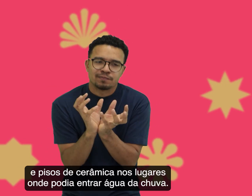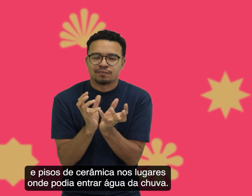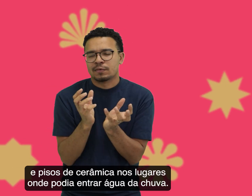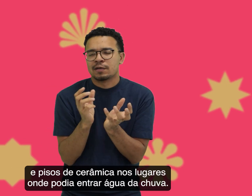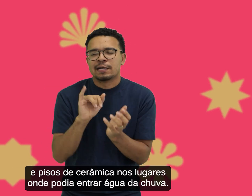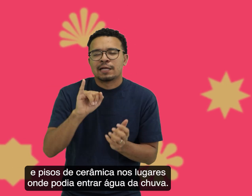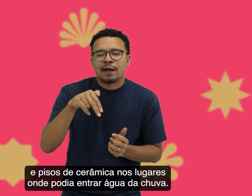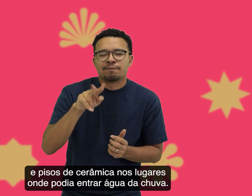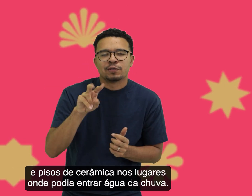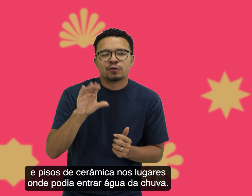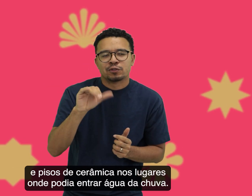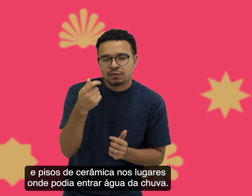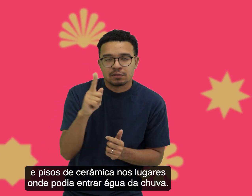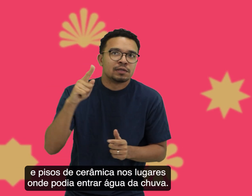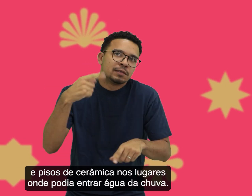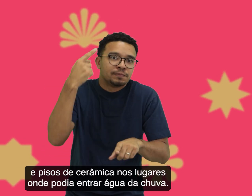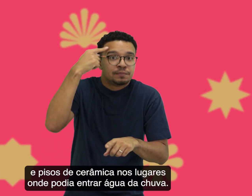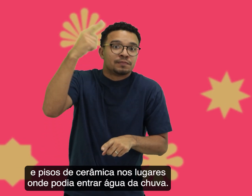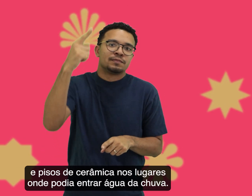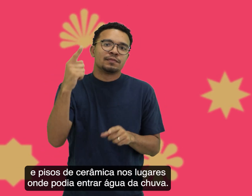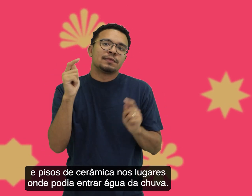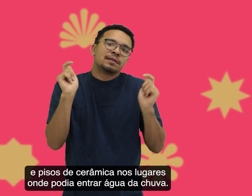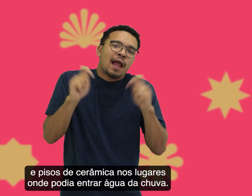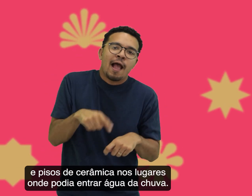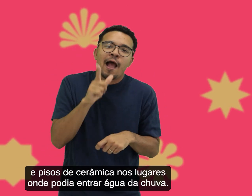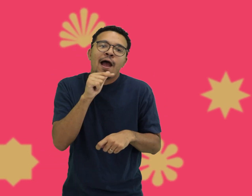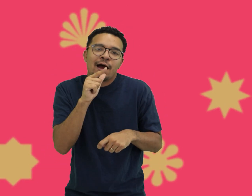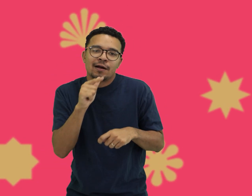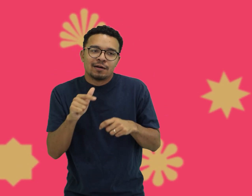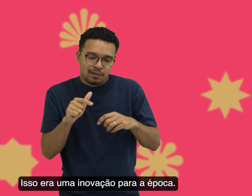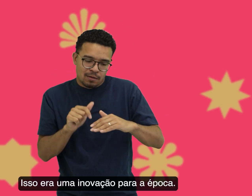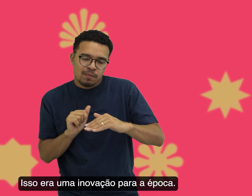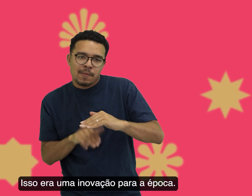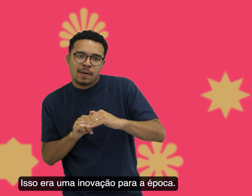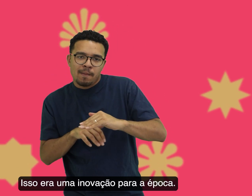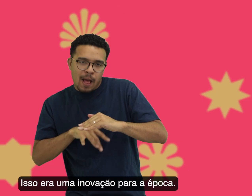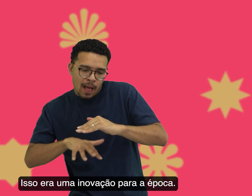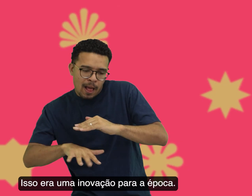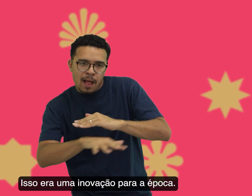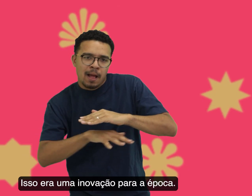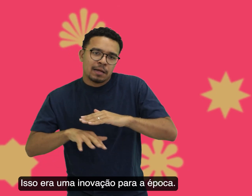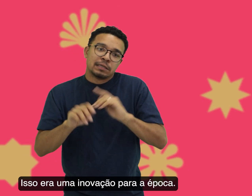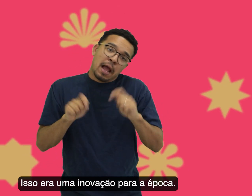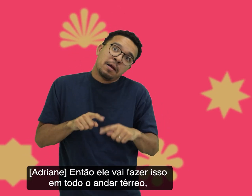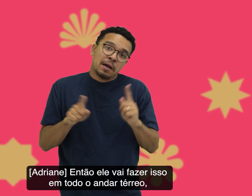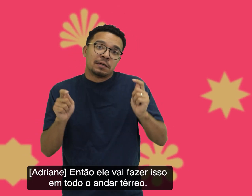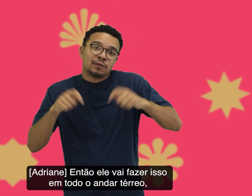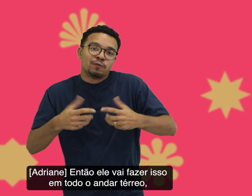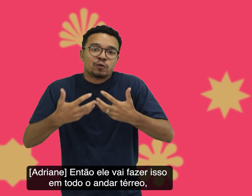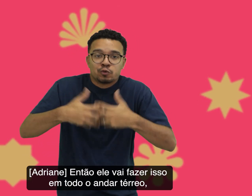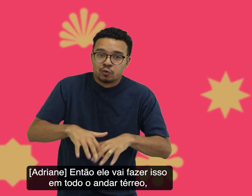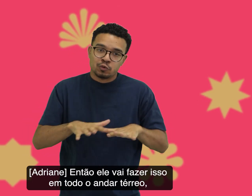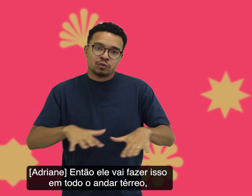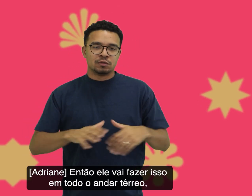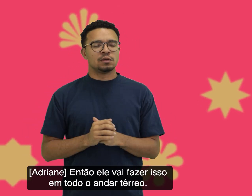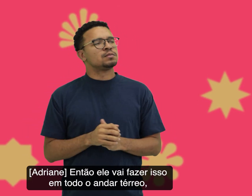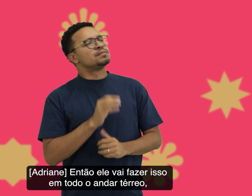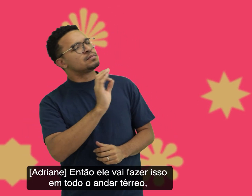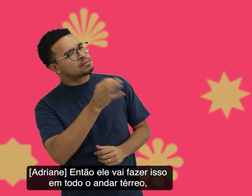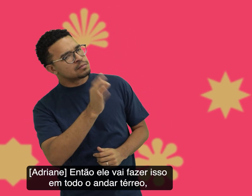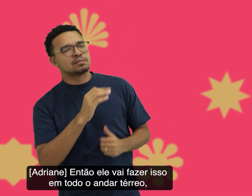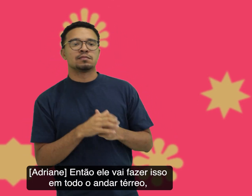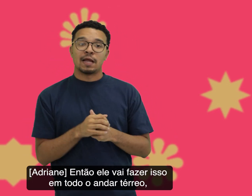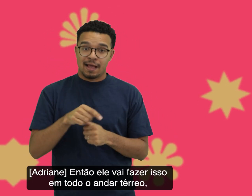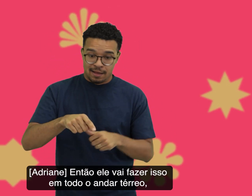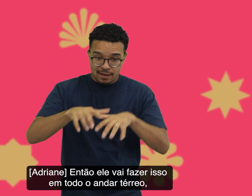de tijolos e pisos de cerâmica nos lugares onde podia entrar a água da chuva. E isso era uma inovação para a época. Então, ele vai fazer